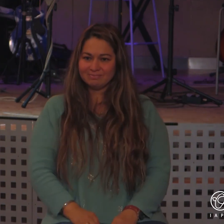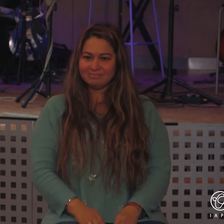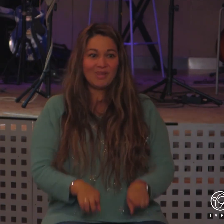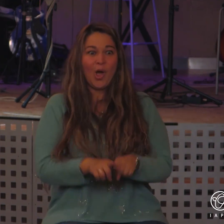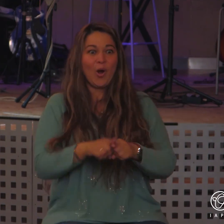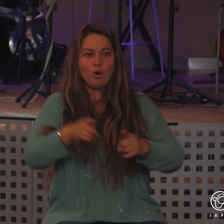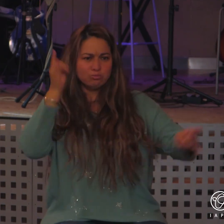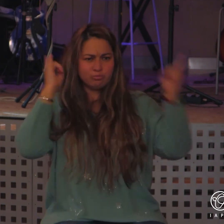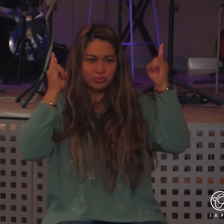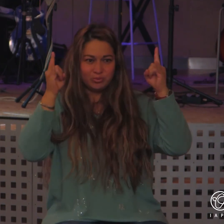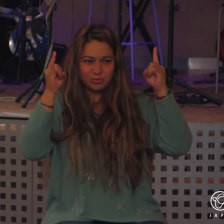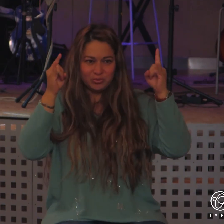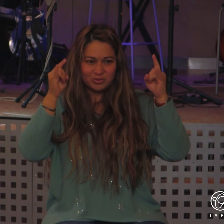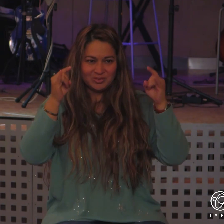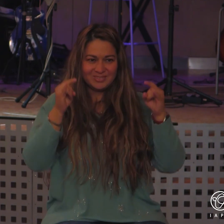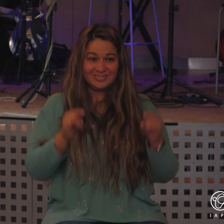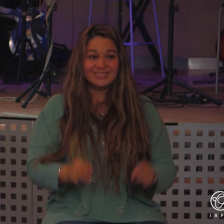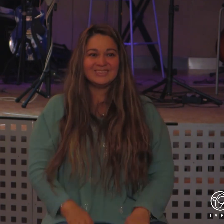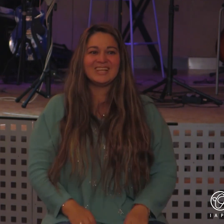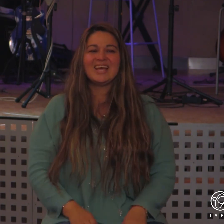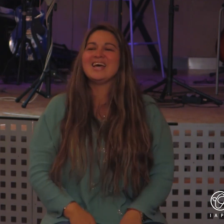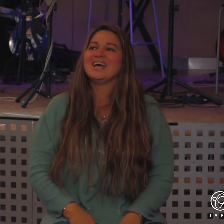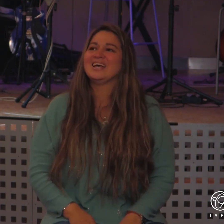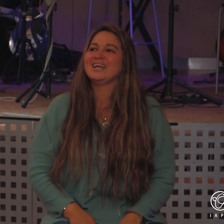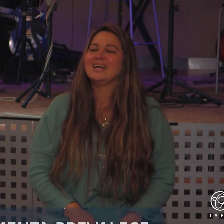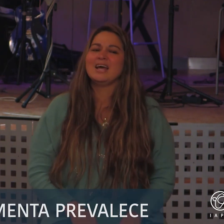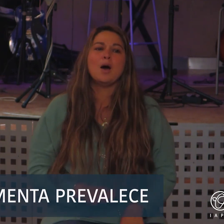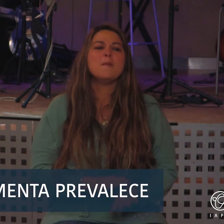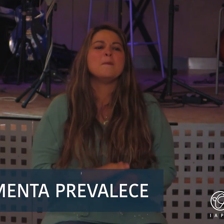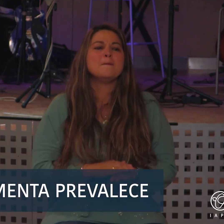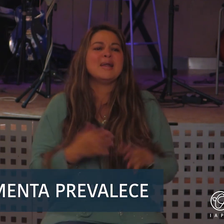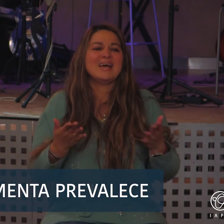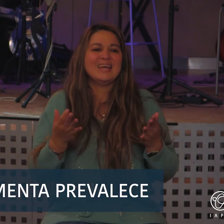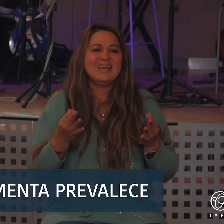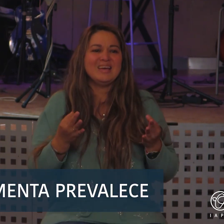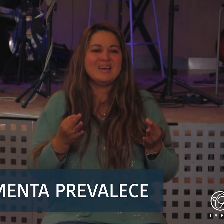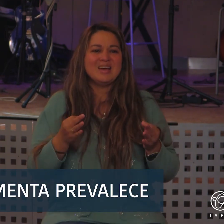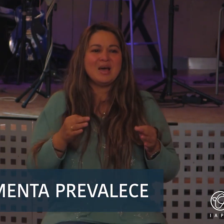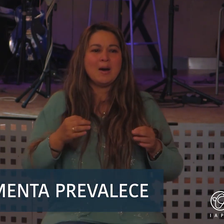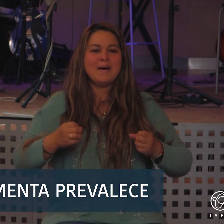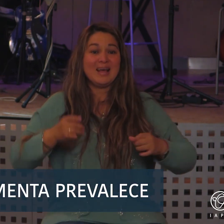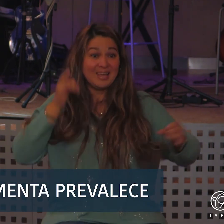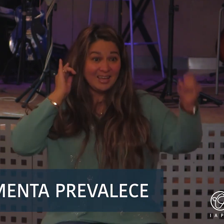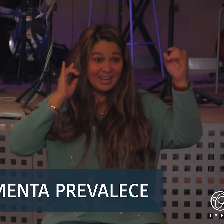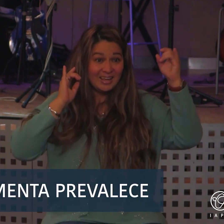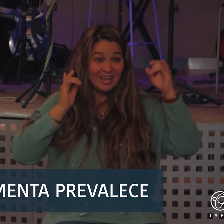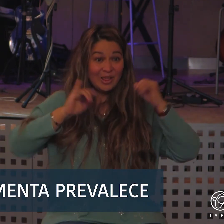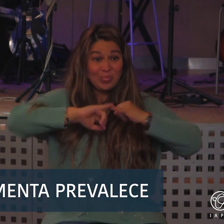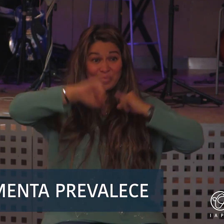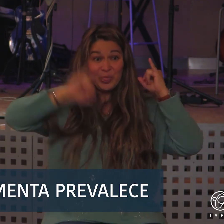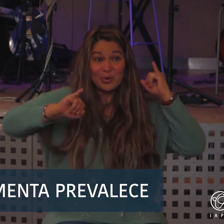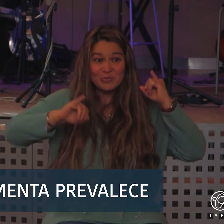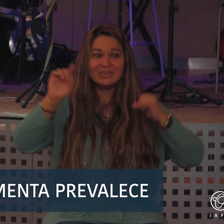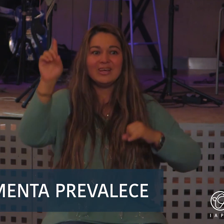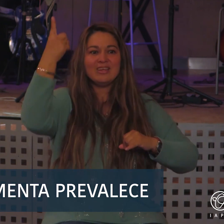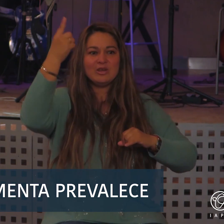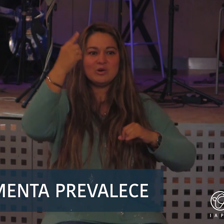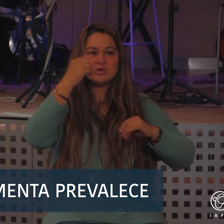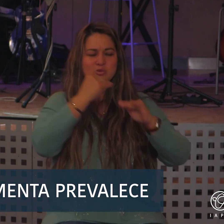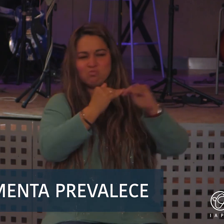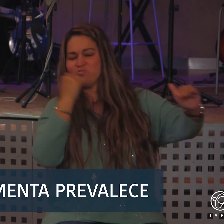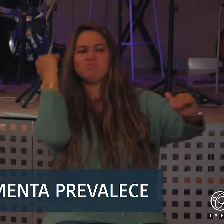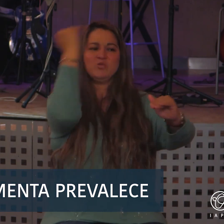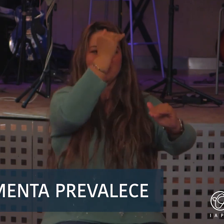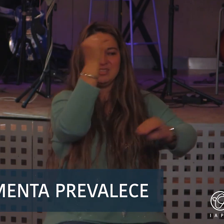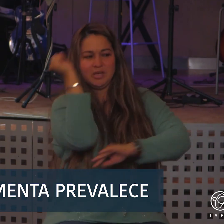con todo, para que al final, ¿sabes lo que prevalece? Su tormenta. ¿Recordáis que lo hemos visto otras veces? Además, el